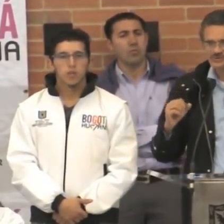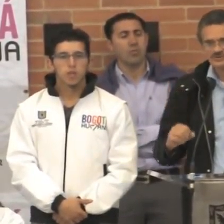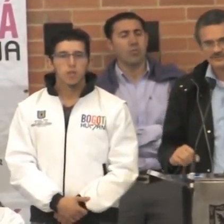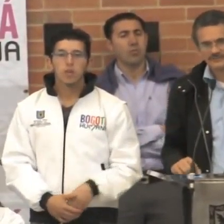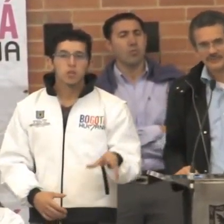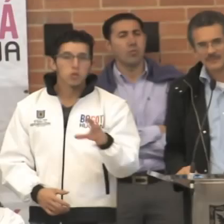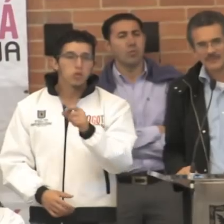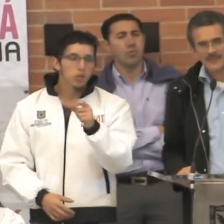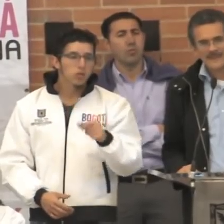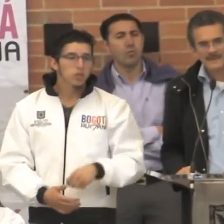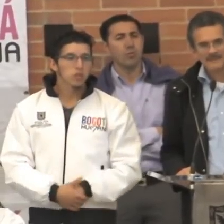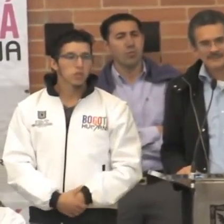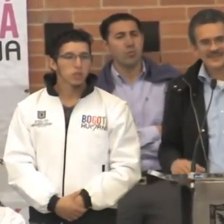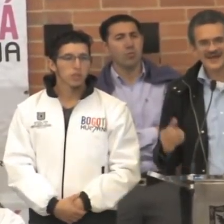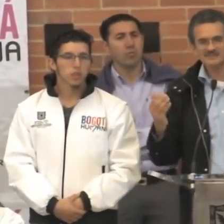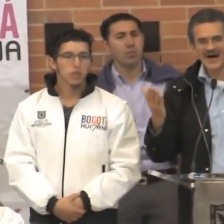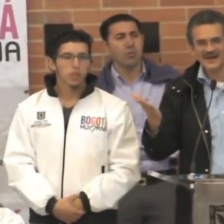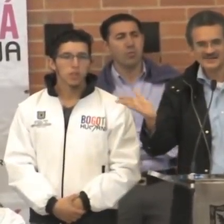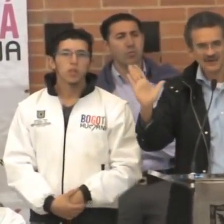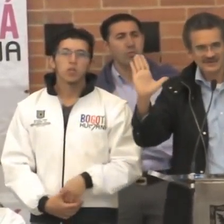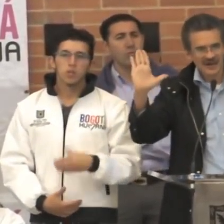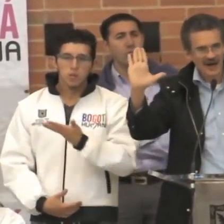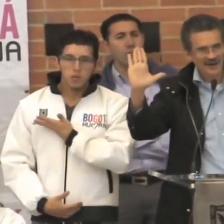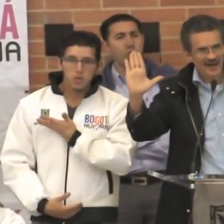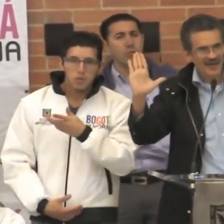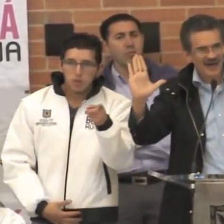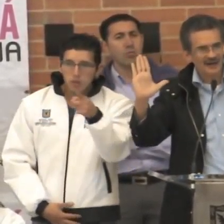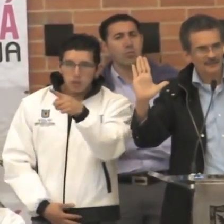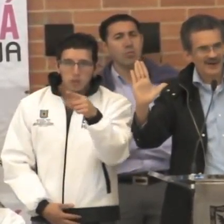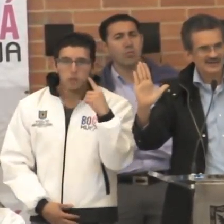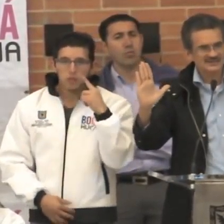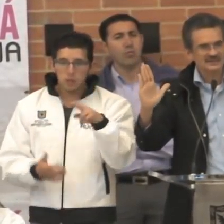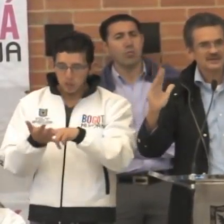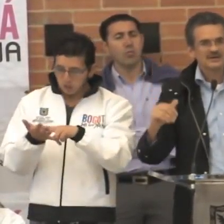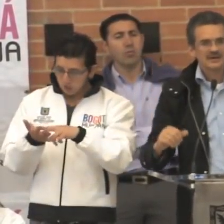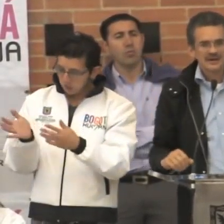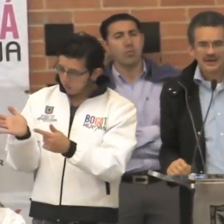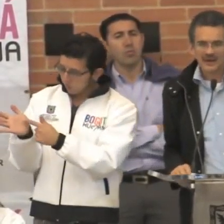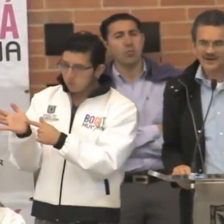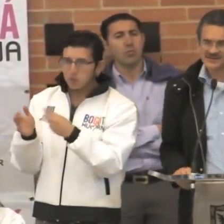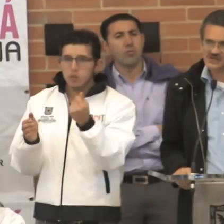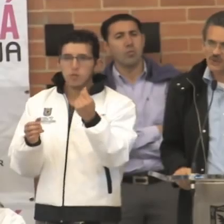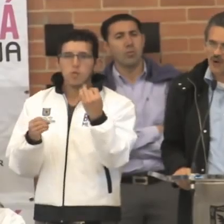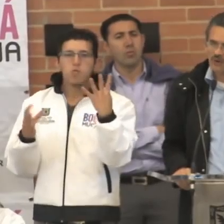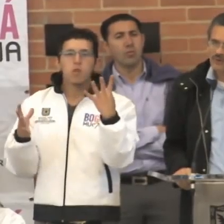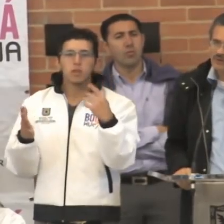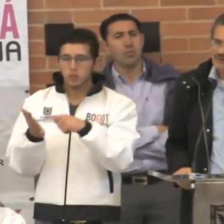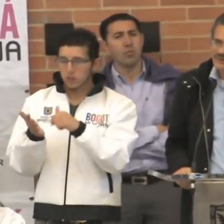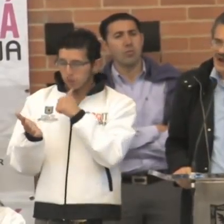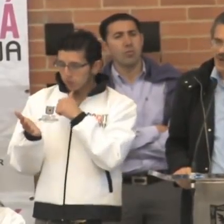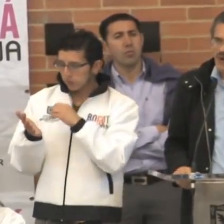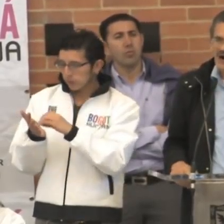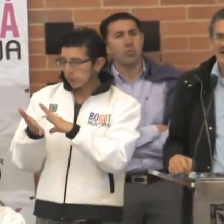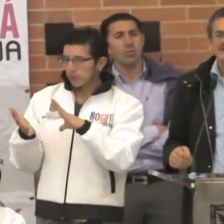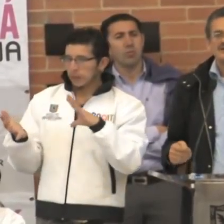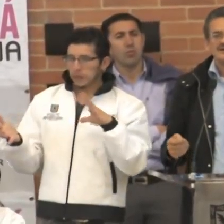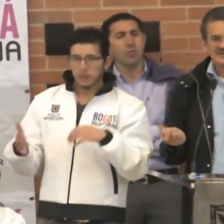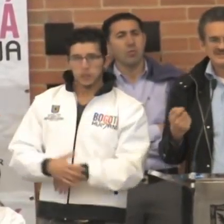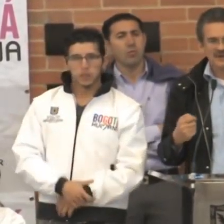vecinos, de las madres que ven llegar cada mes el recibo de